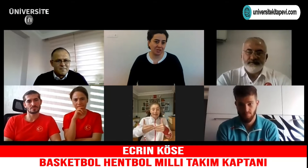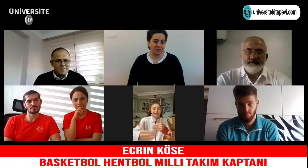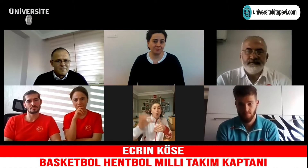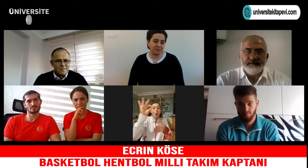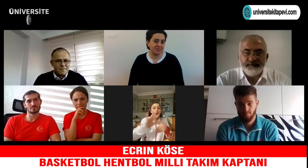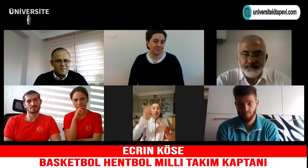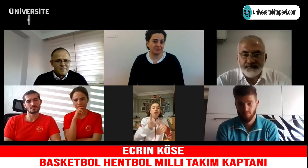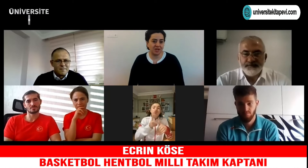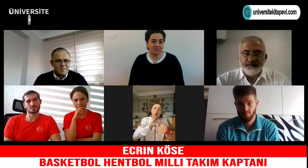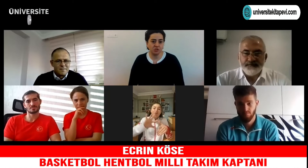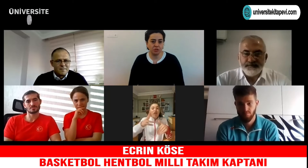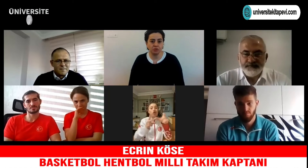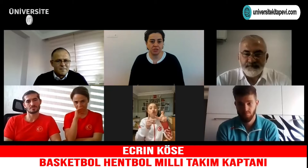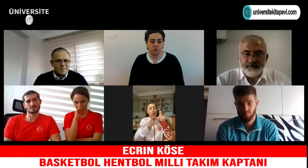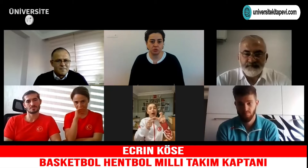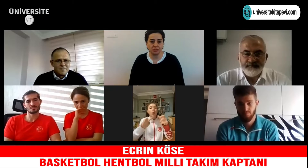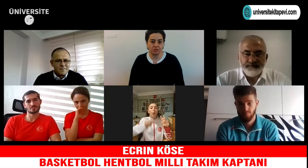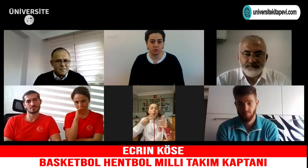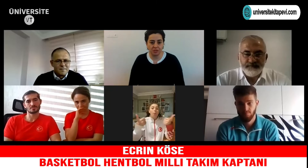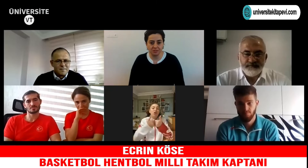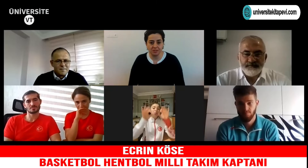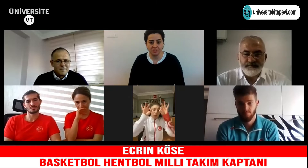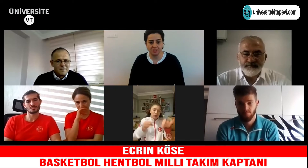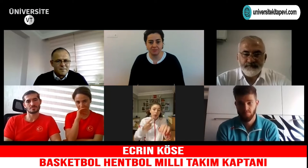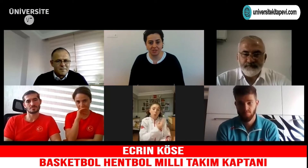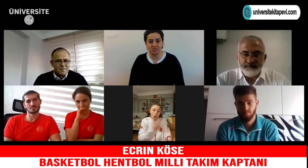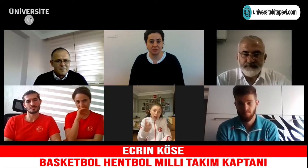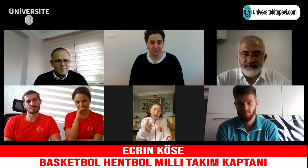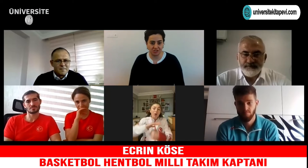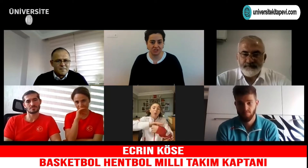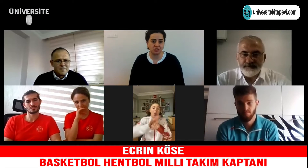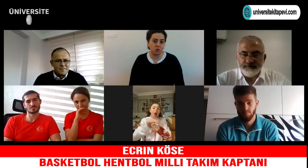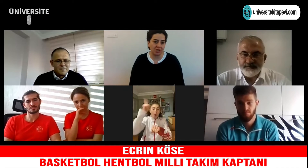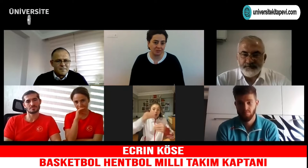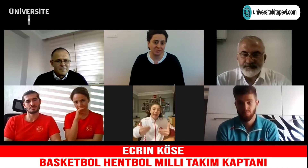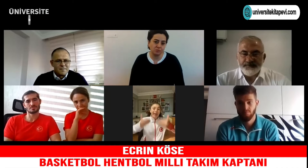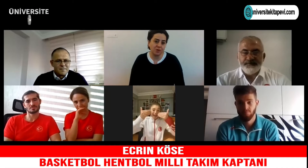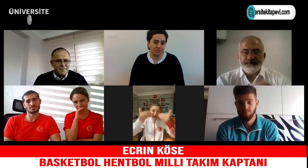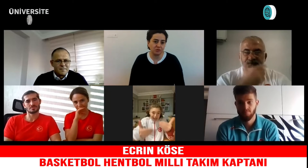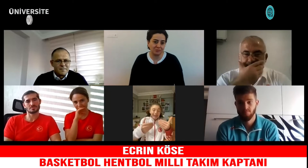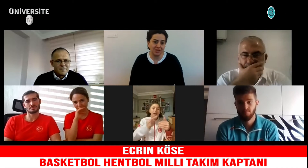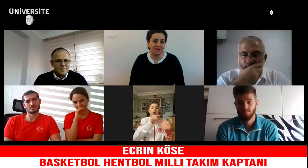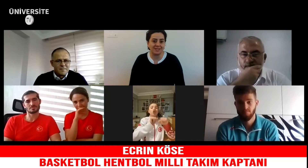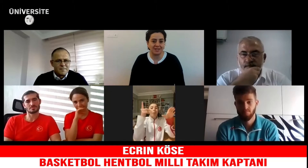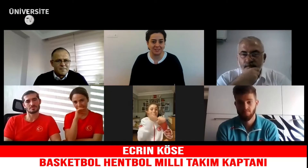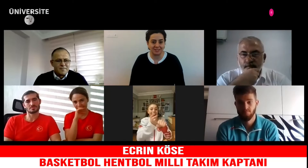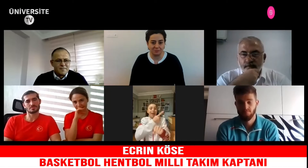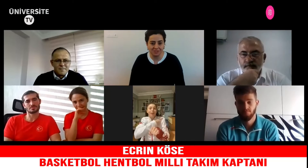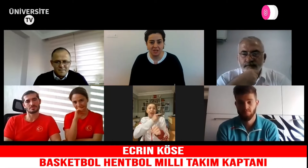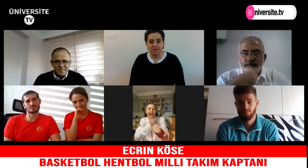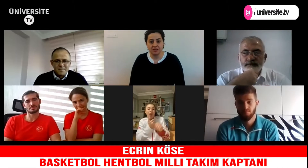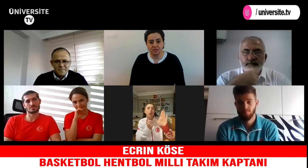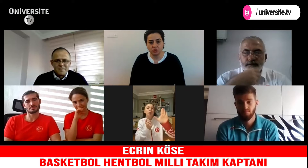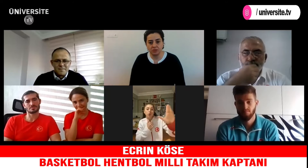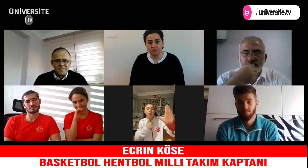kez duyanlardan bir teklif geldi. Şu an Ocak sonunda ya da Şubat'ta maçlar başlayacağı söylendi bize. Bu pandemi döneminde ertelendi